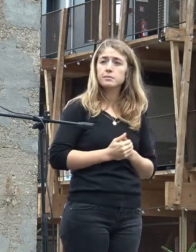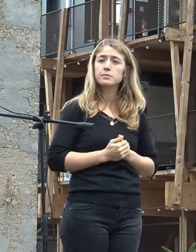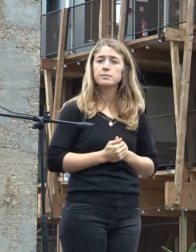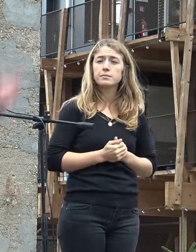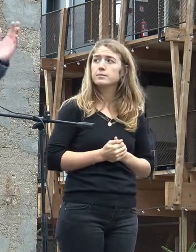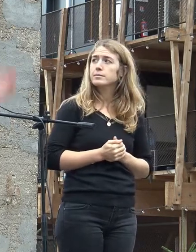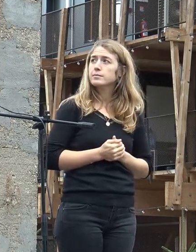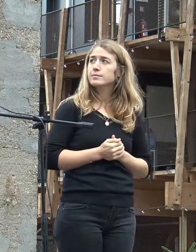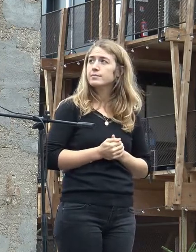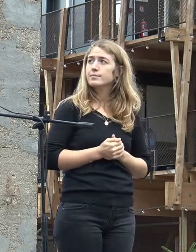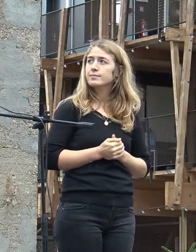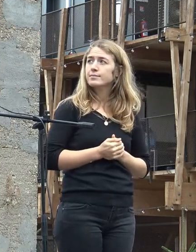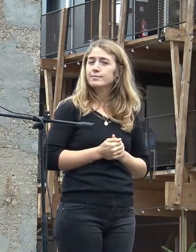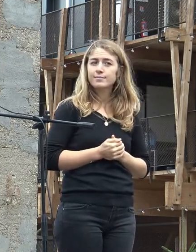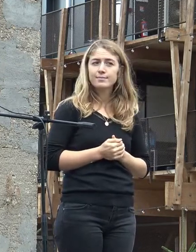Et voilà.